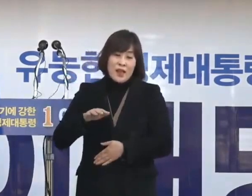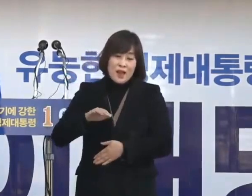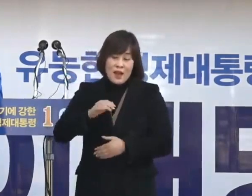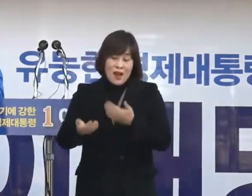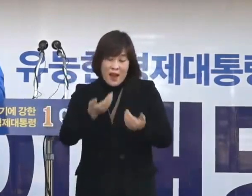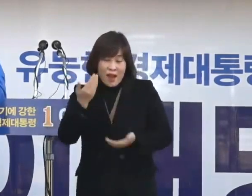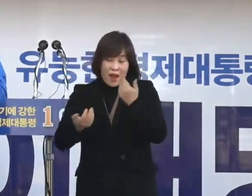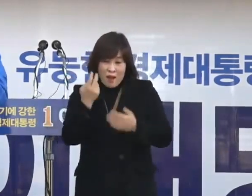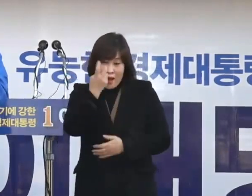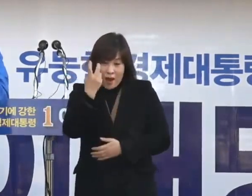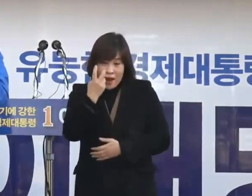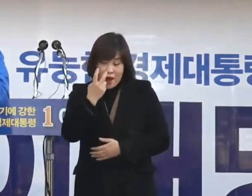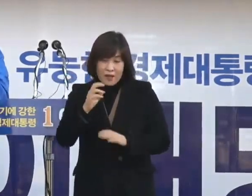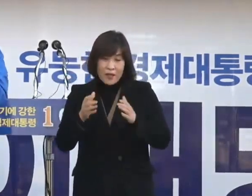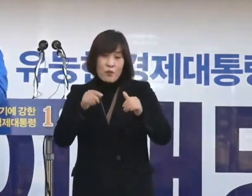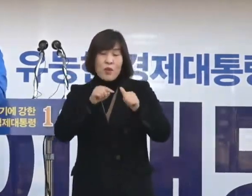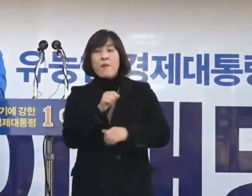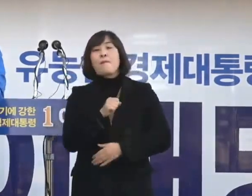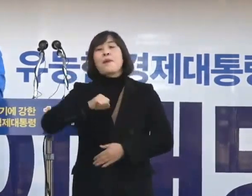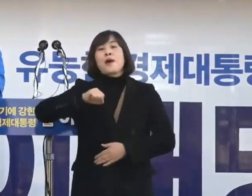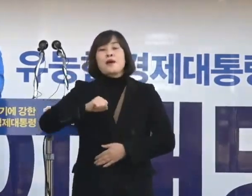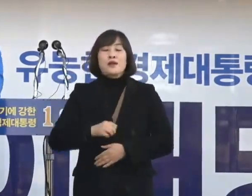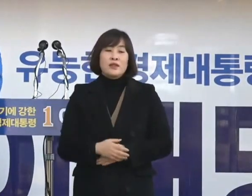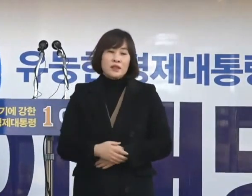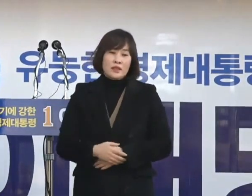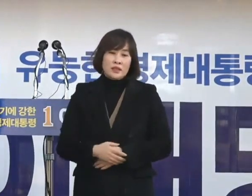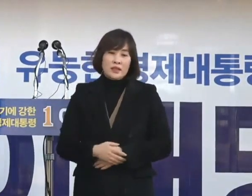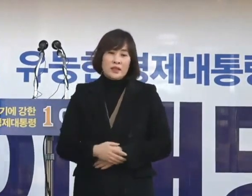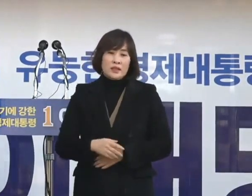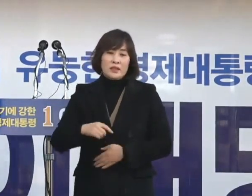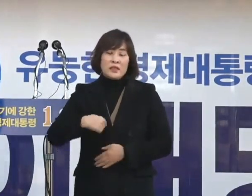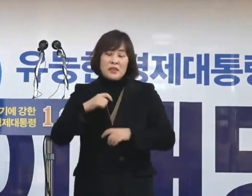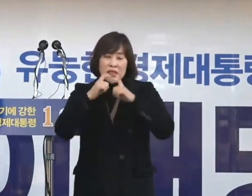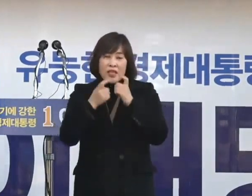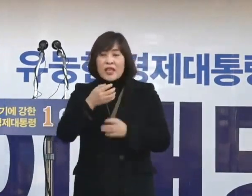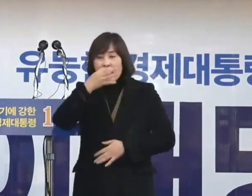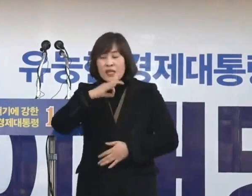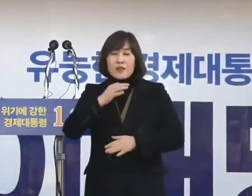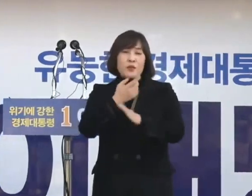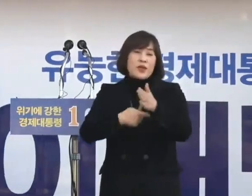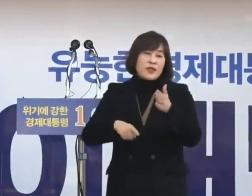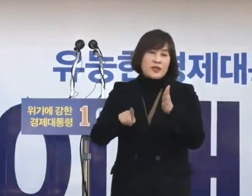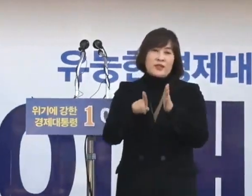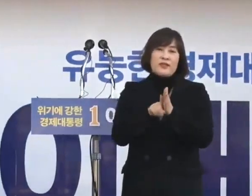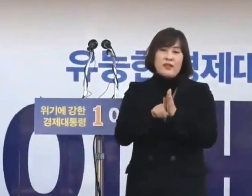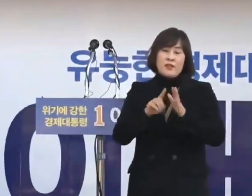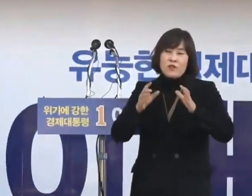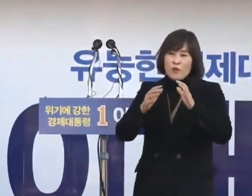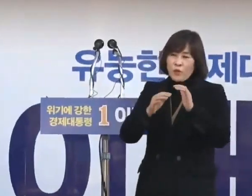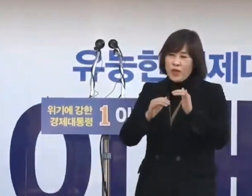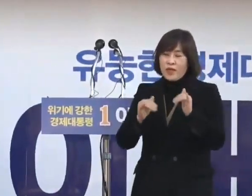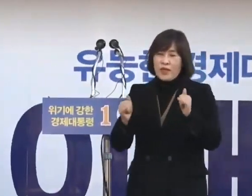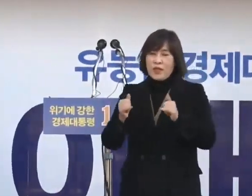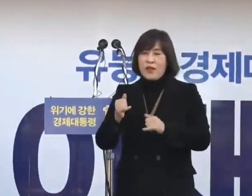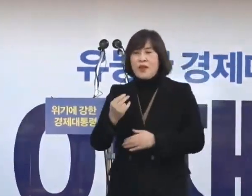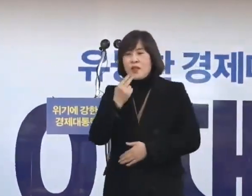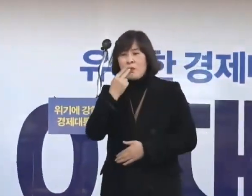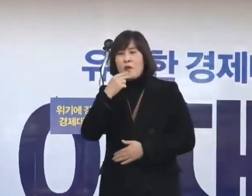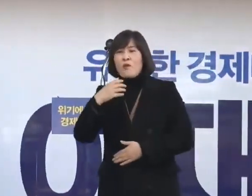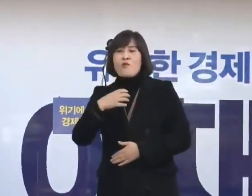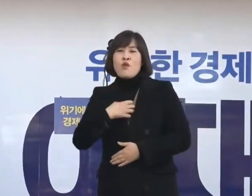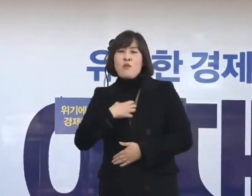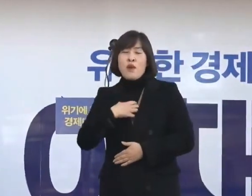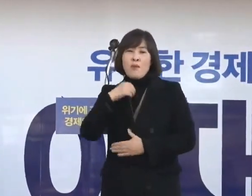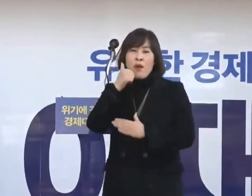압수수색하라는 국가의 명령을 거부하고 자신의 사적 이익을 위해서 국민의 생명을